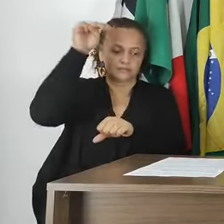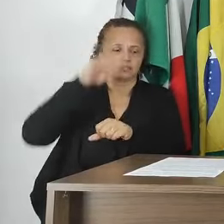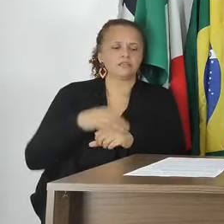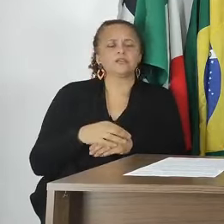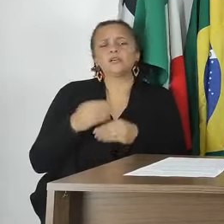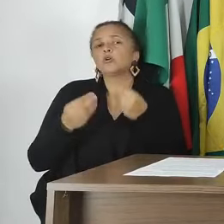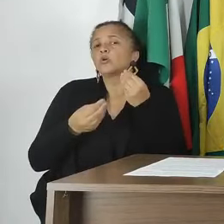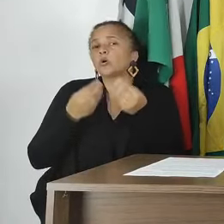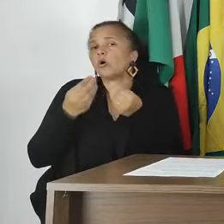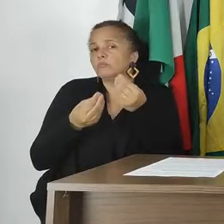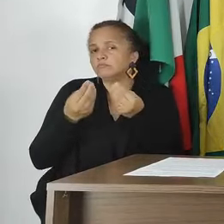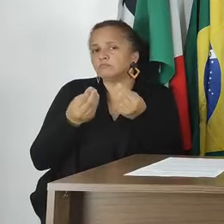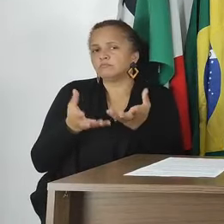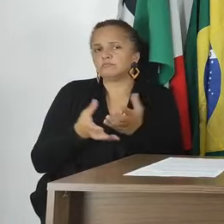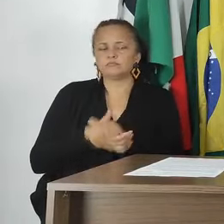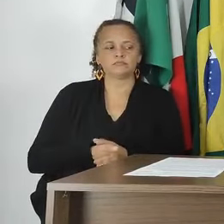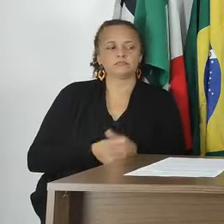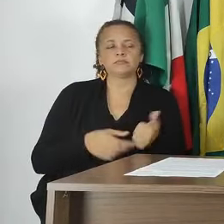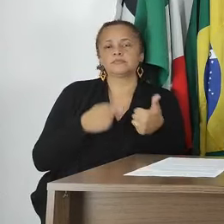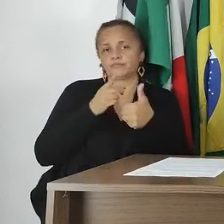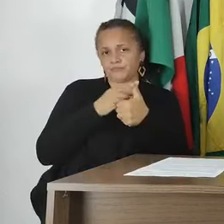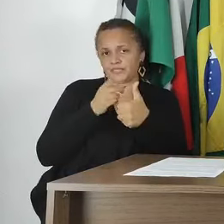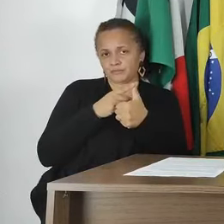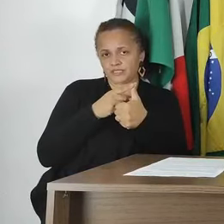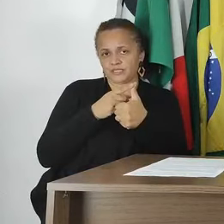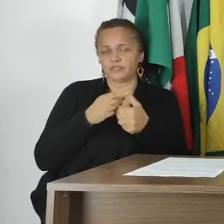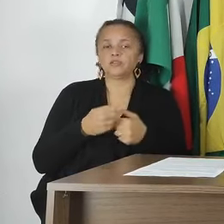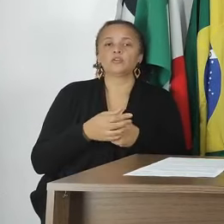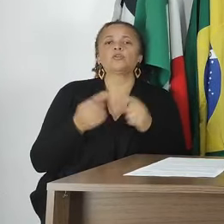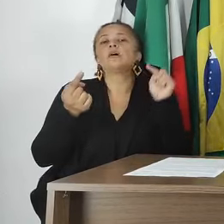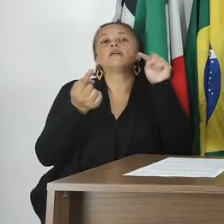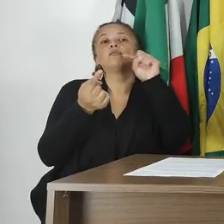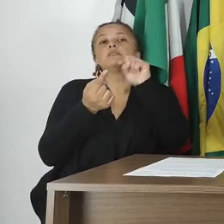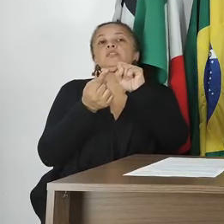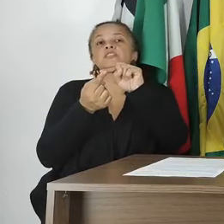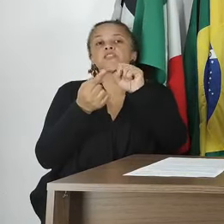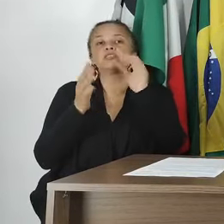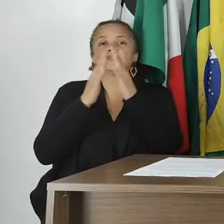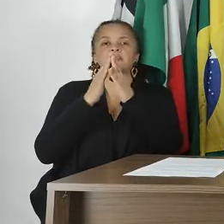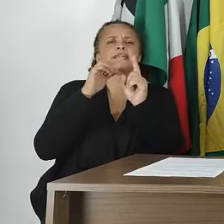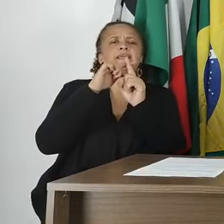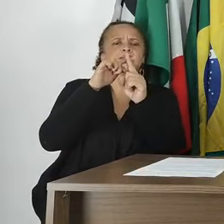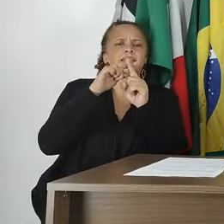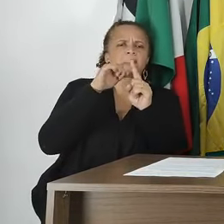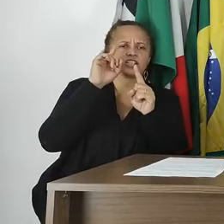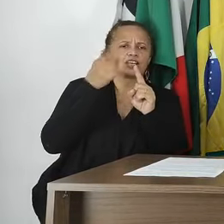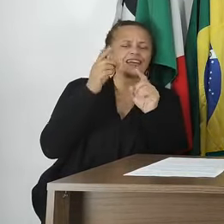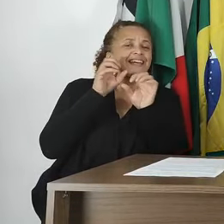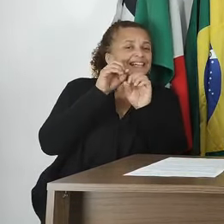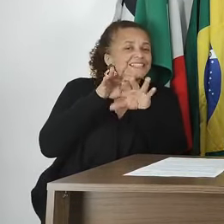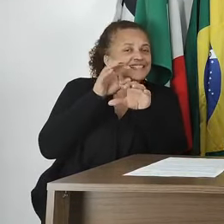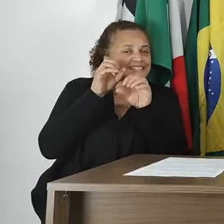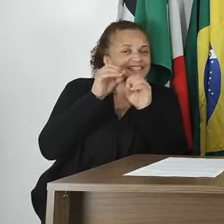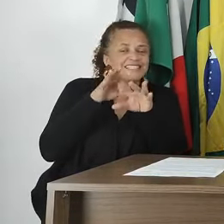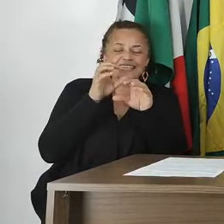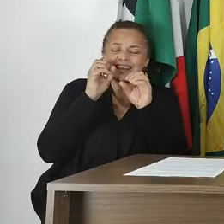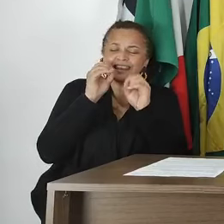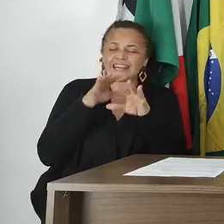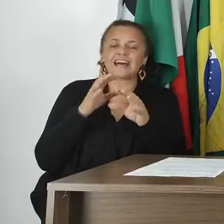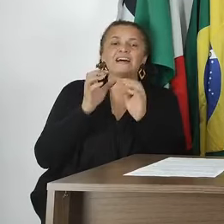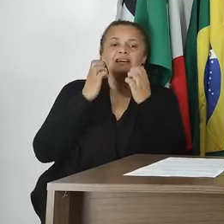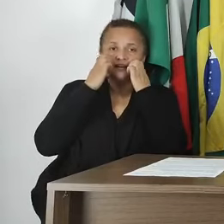sentido? Primeiro, as metas da igreja. Pregar o Evangelho de Cristo a toda criatura. A igreja